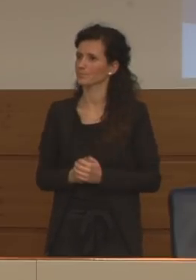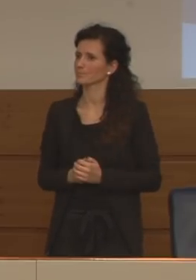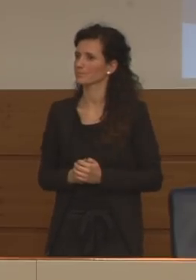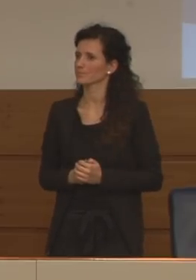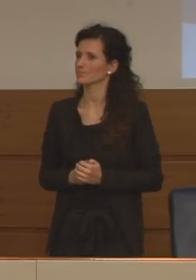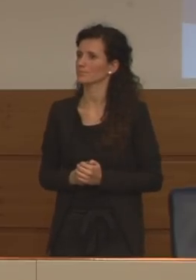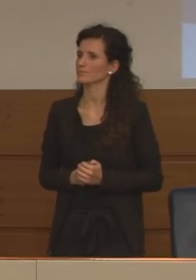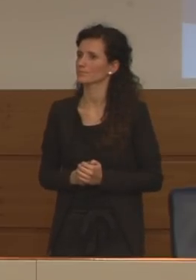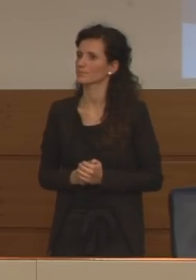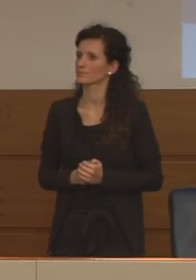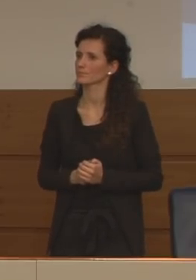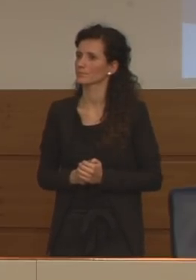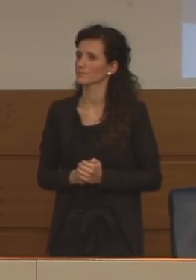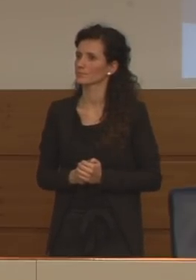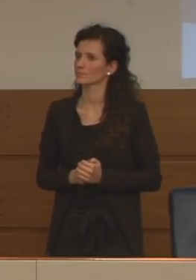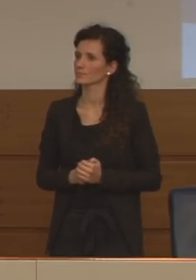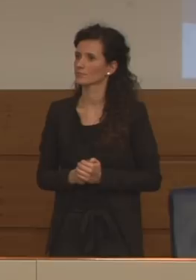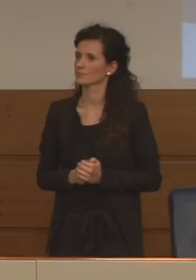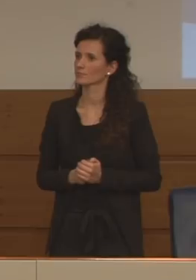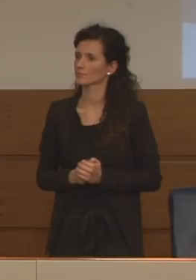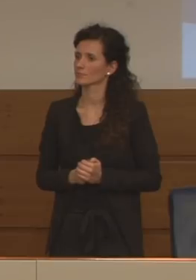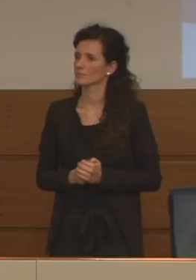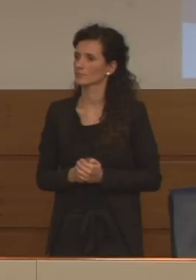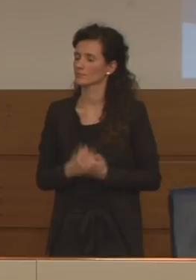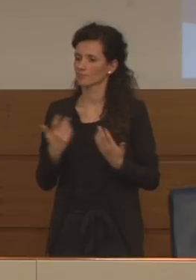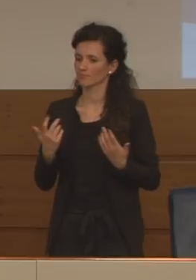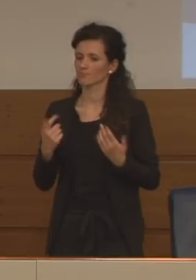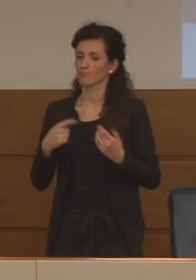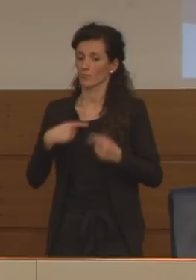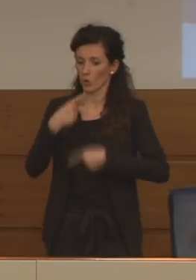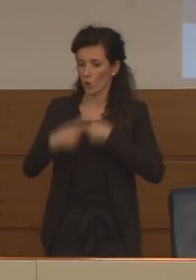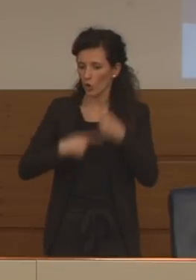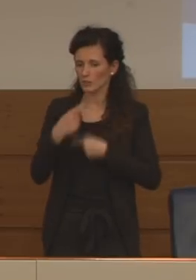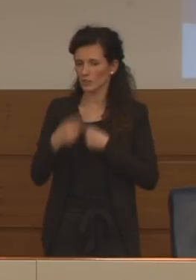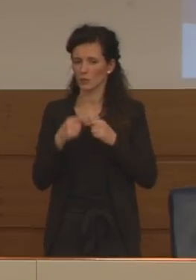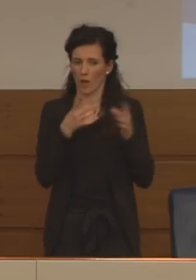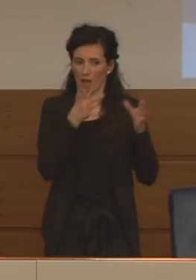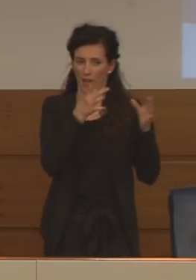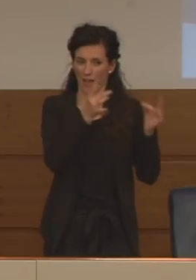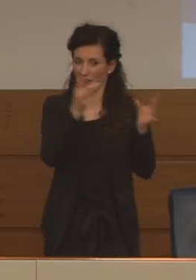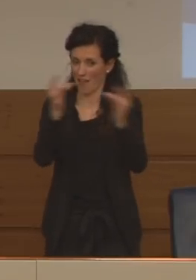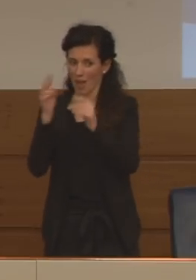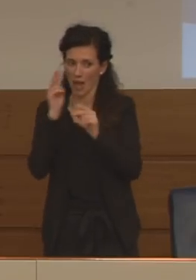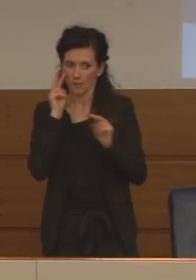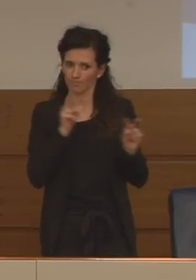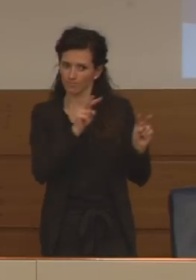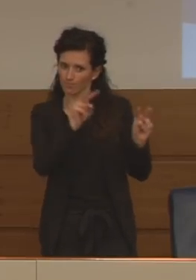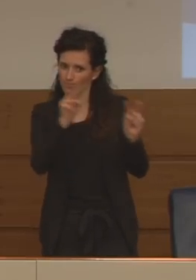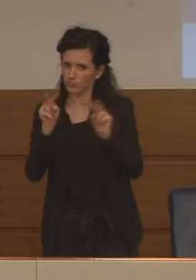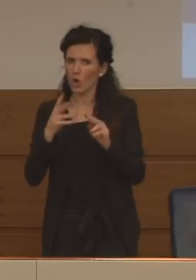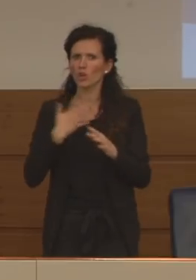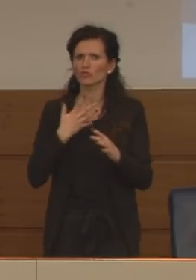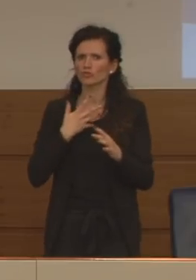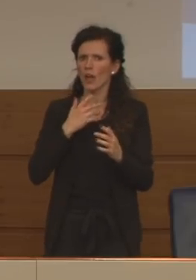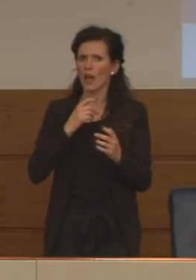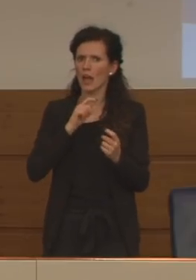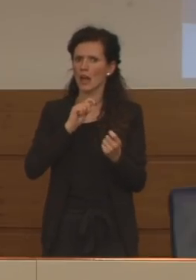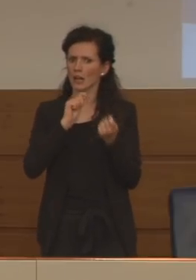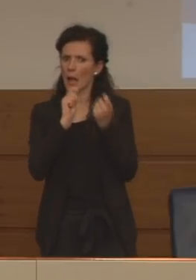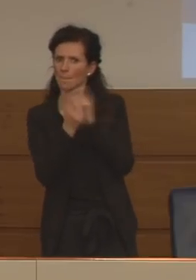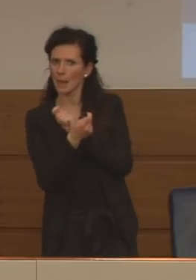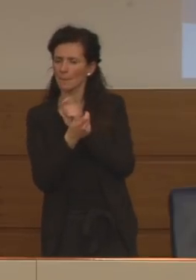secondo lei anche continuando a monitorizzare il virus c'è stato un cambiamento una mutazione arrivati a questo punto